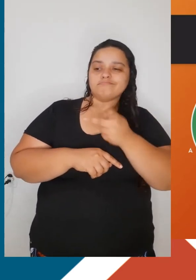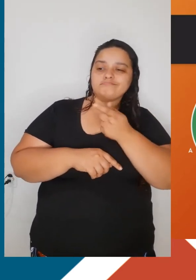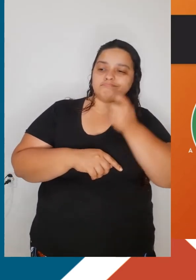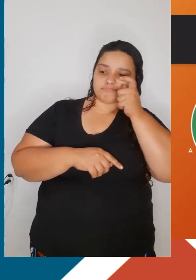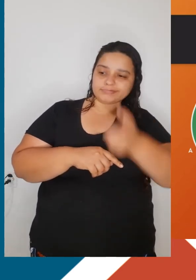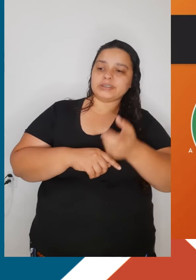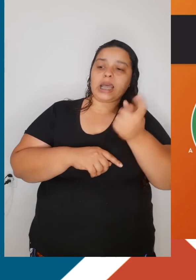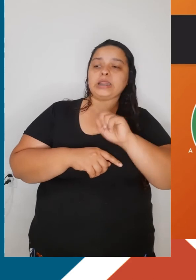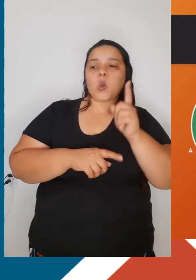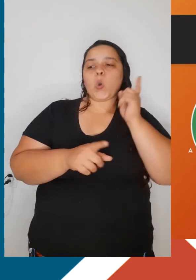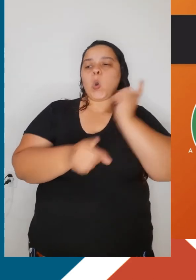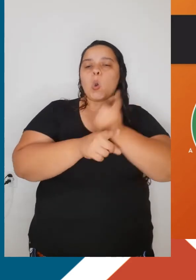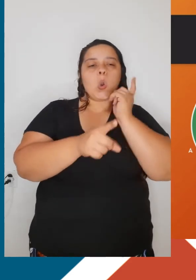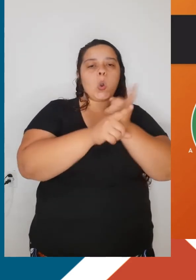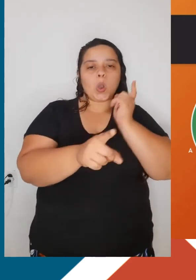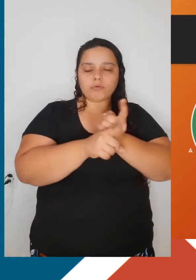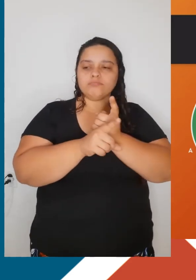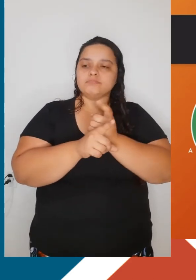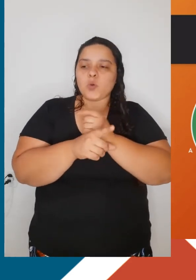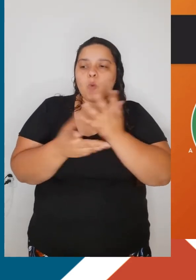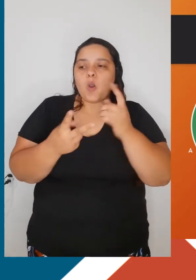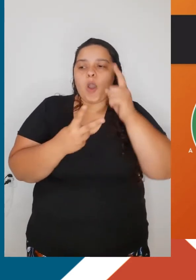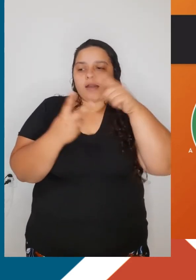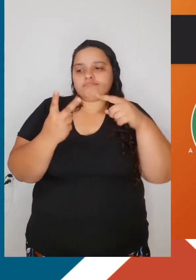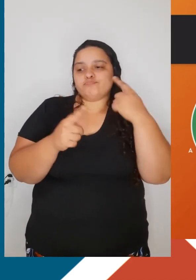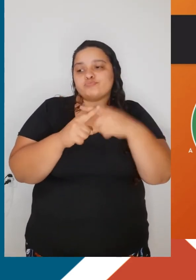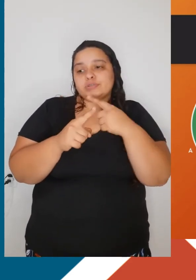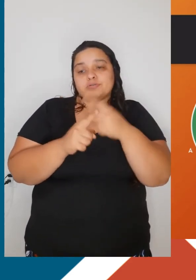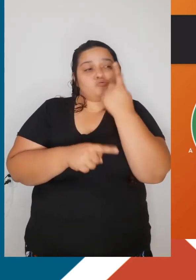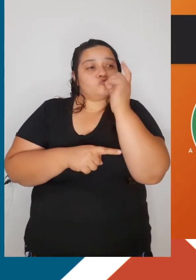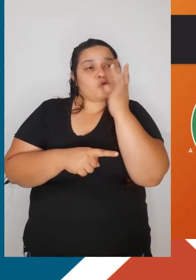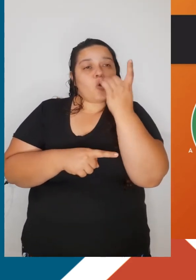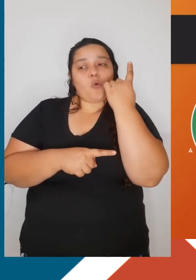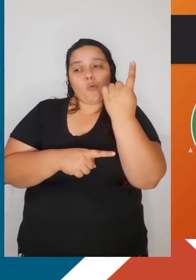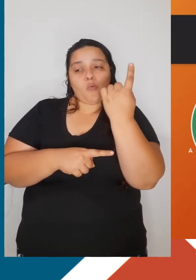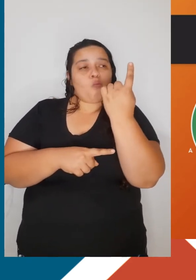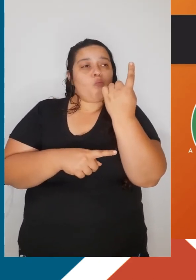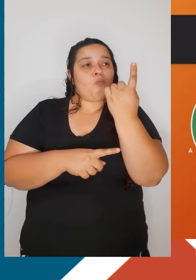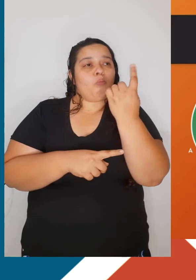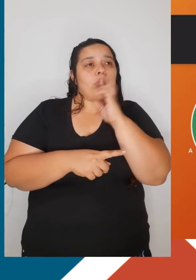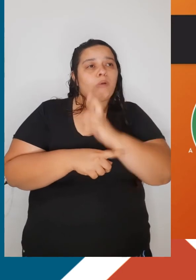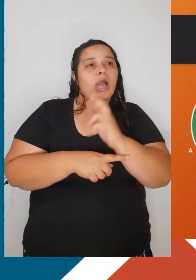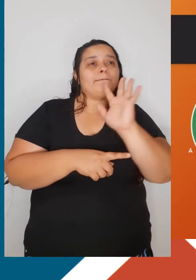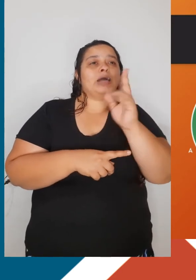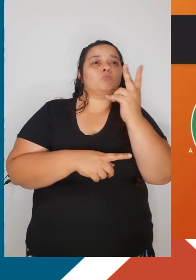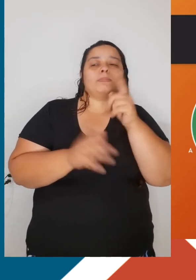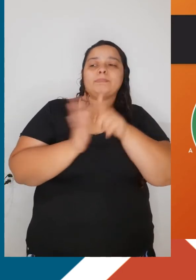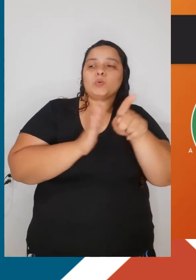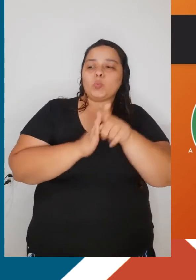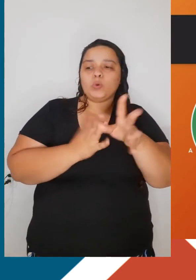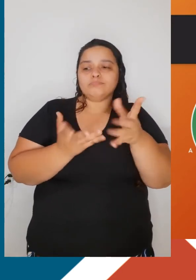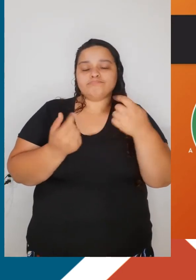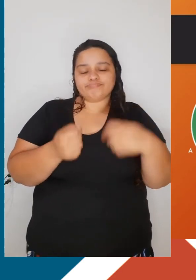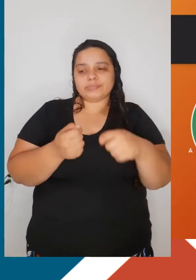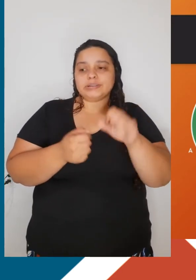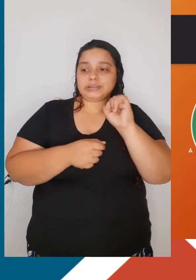forma, ainda não conseguimos determinar os valores dos raios, pois temos uma única equação com duas incógnitas. Mas reparem que,